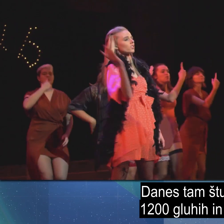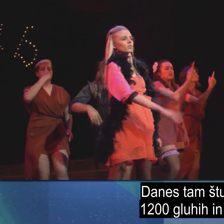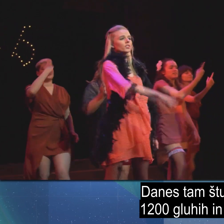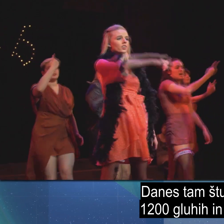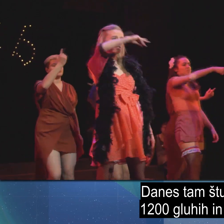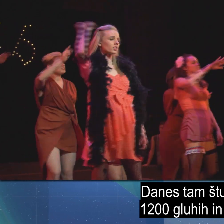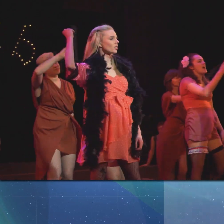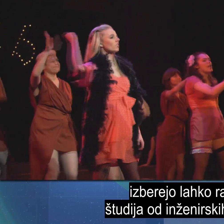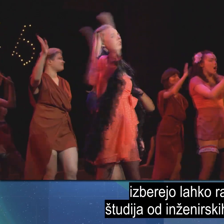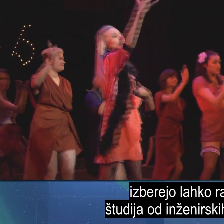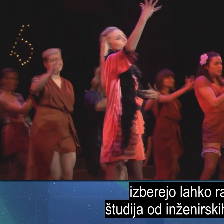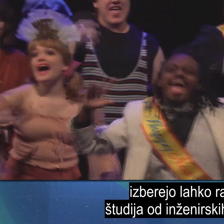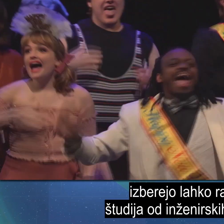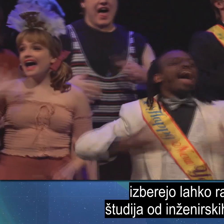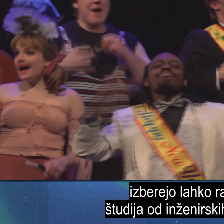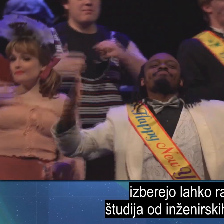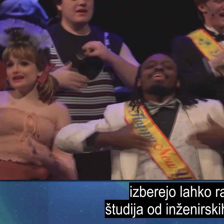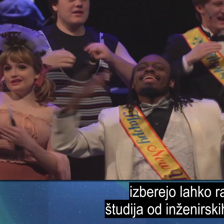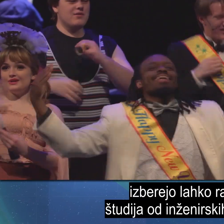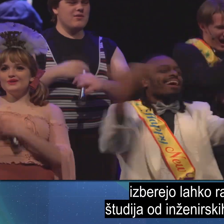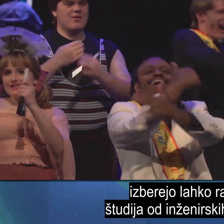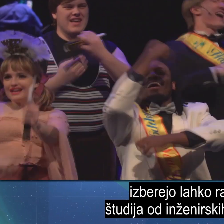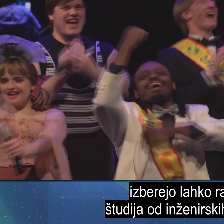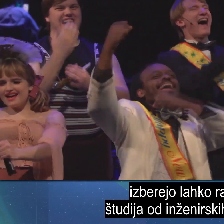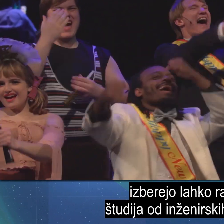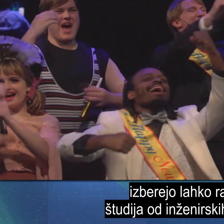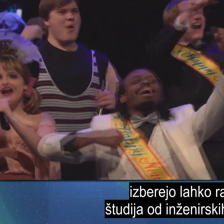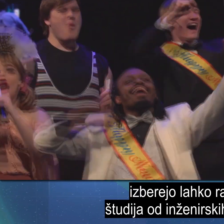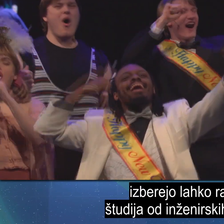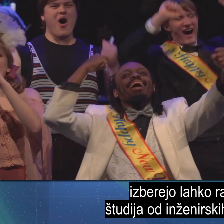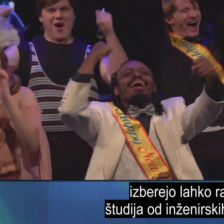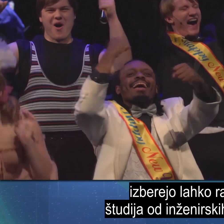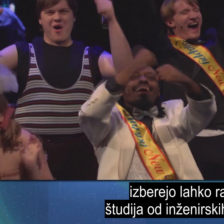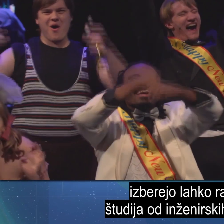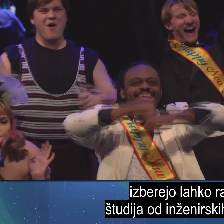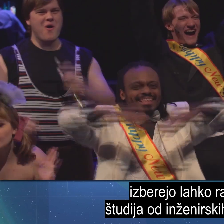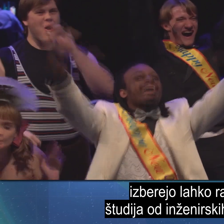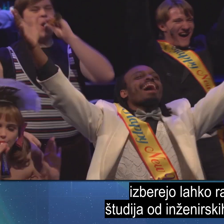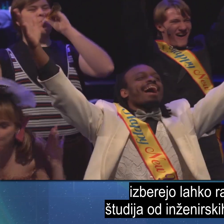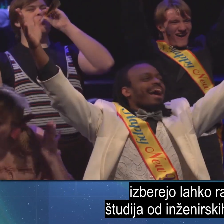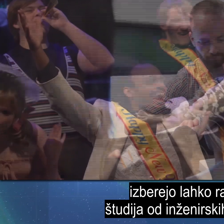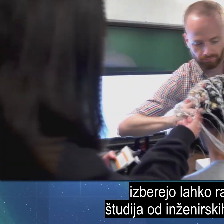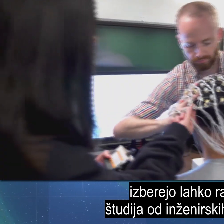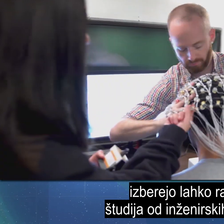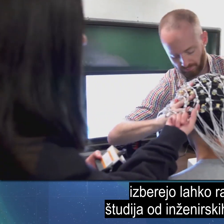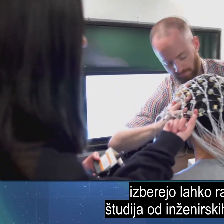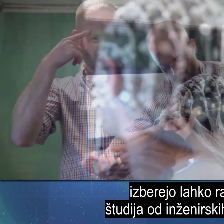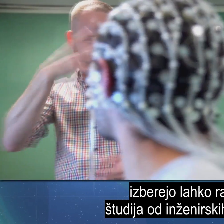1200 gluhih in naglušnih, izberejo lahko različne smeri študija, od inženirskih do tehnoloških.